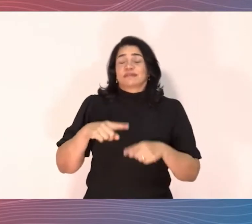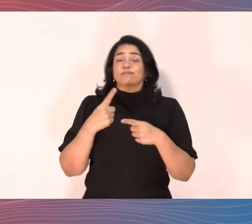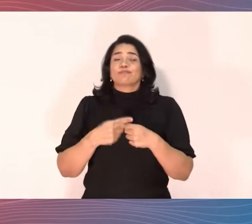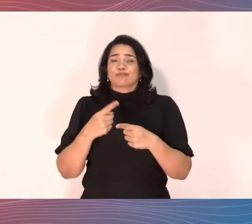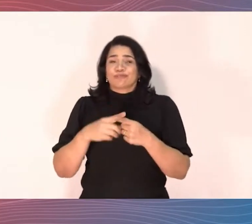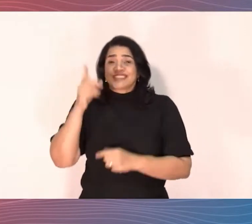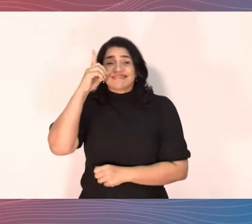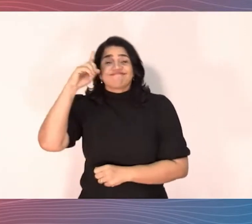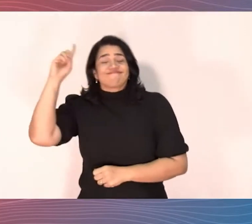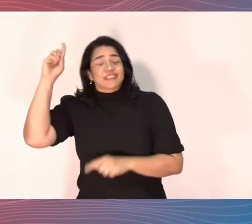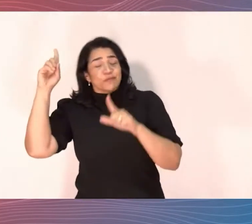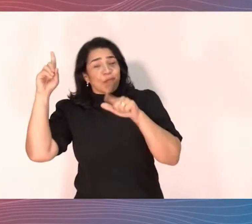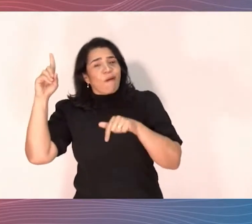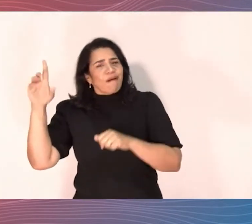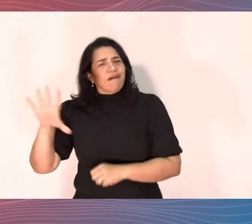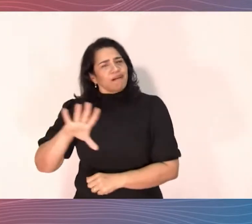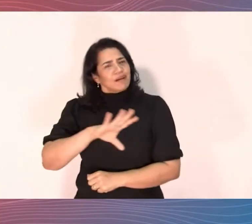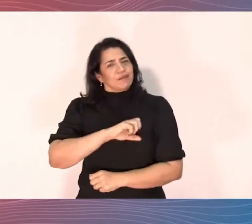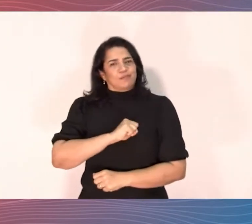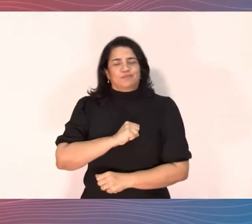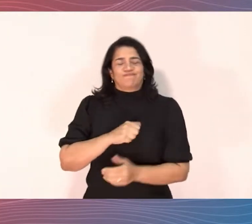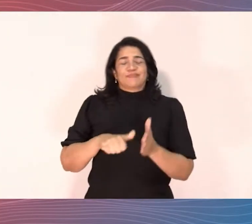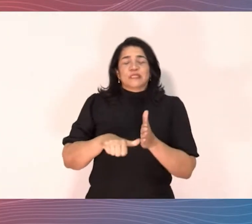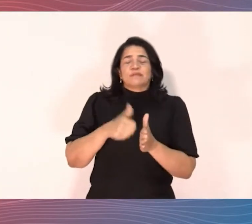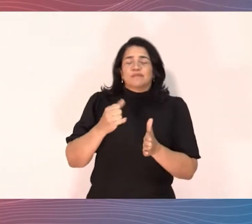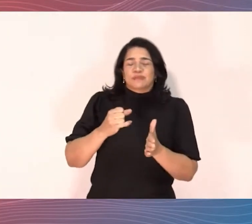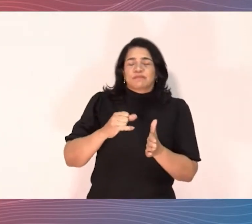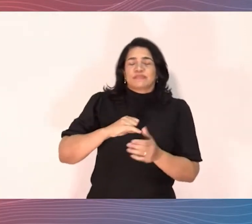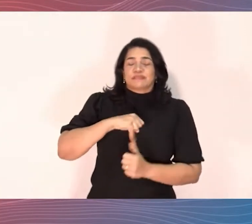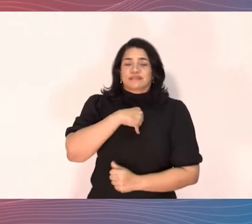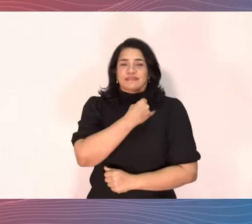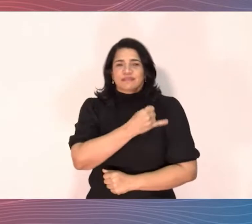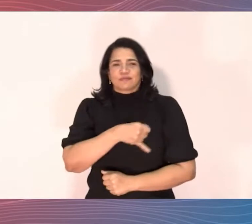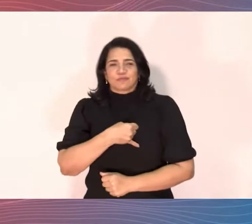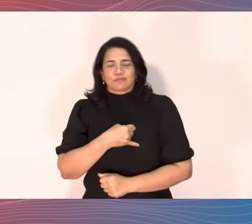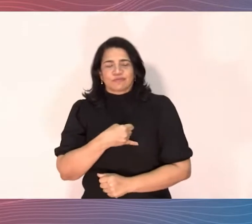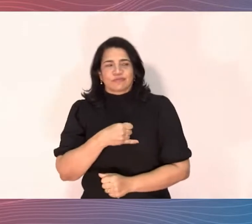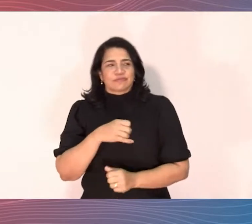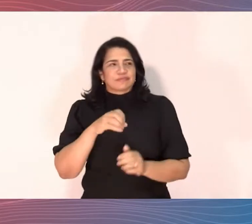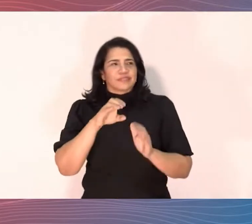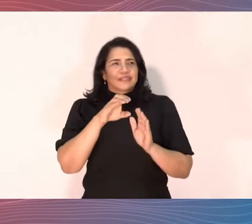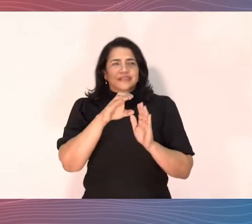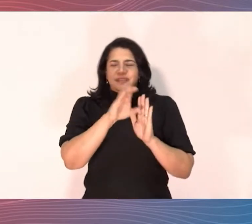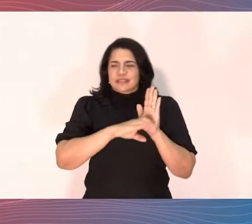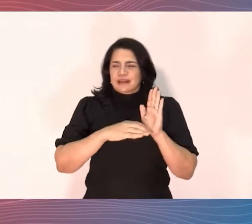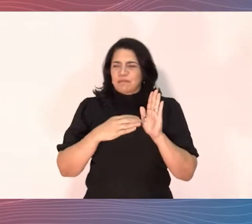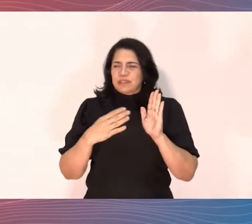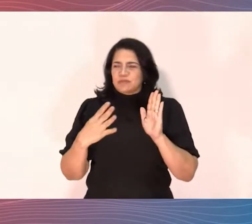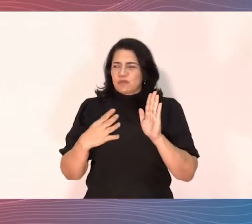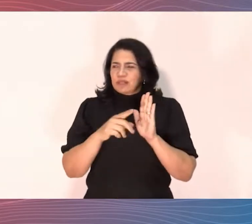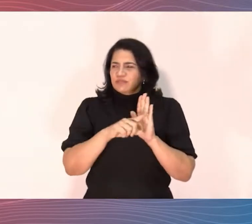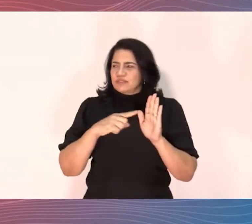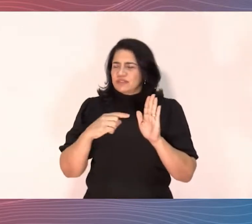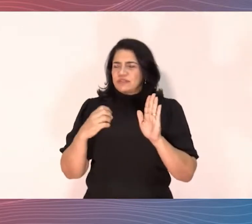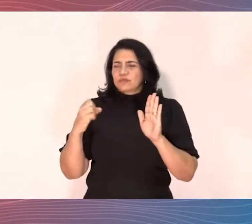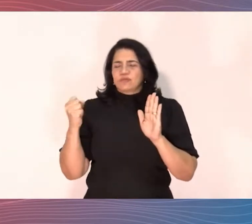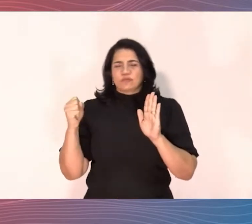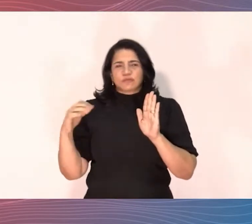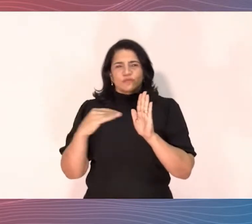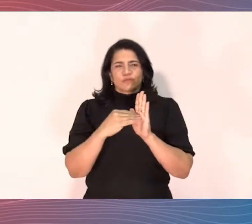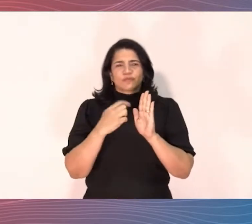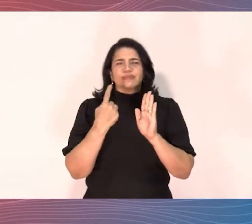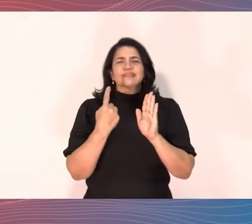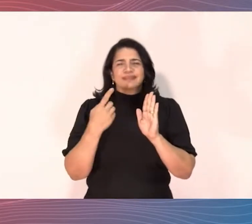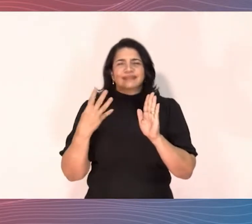1 João 4, 8 e 16 falam que Deus é amor. Então, quando nós temos